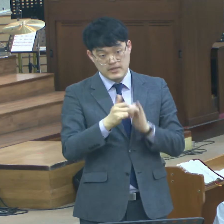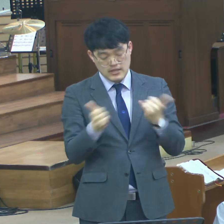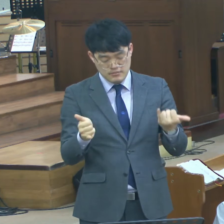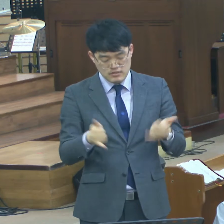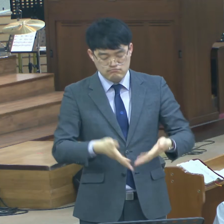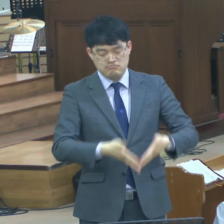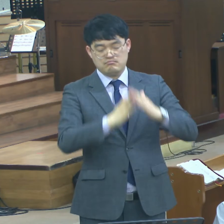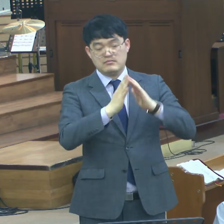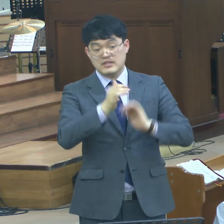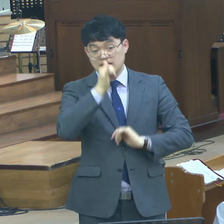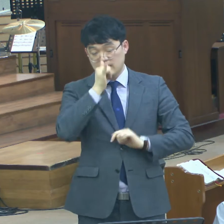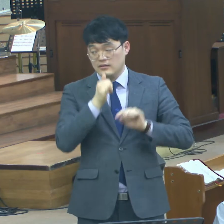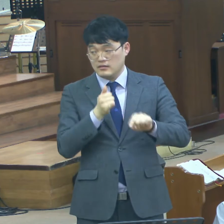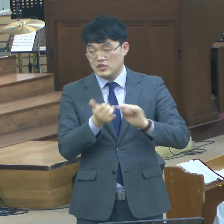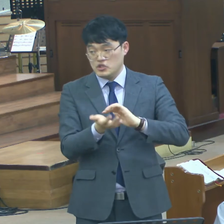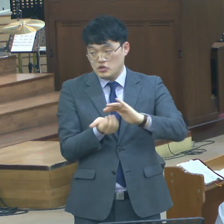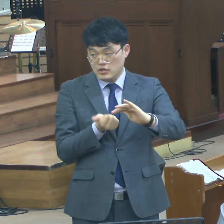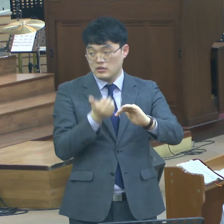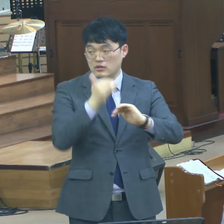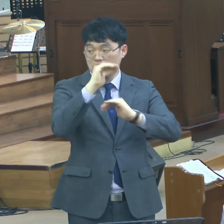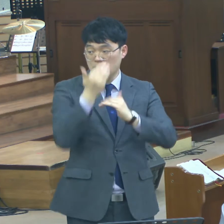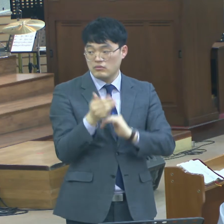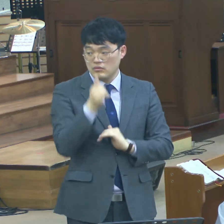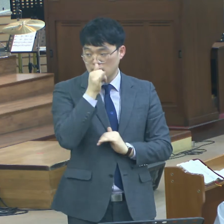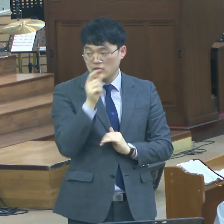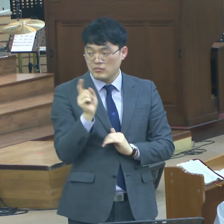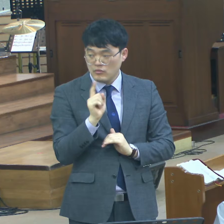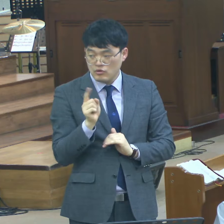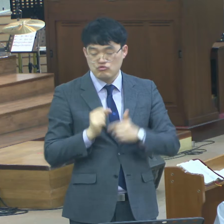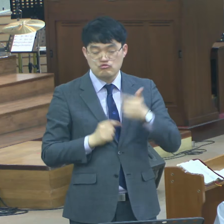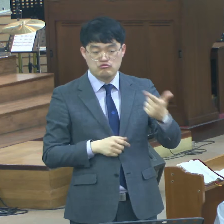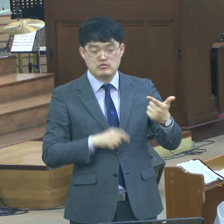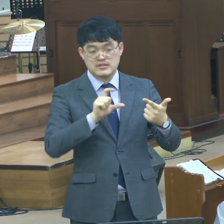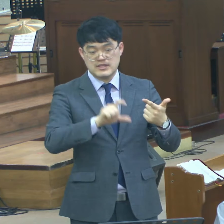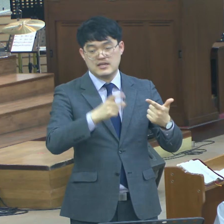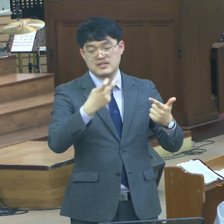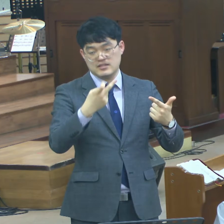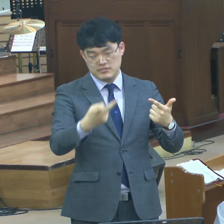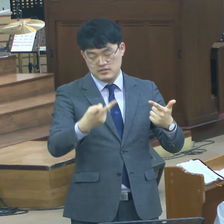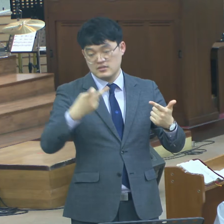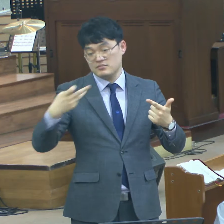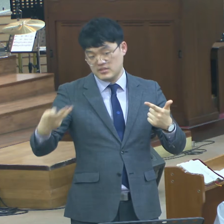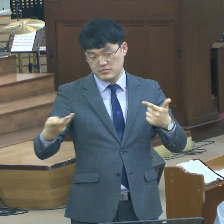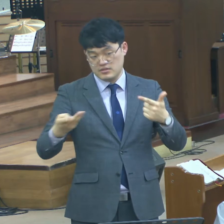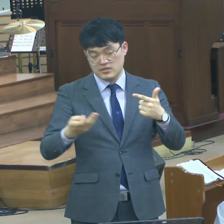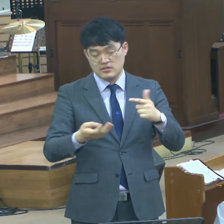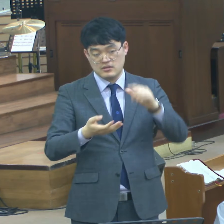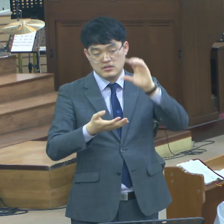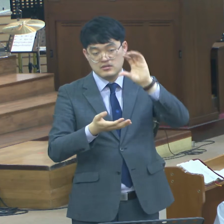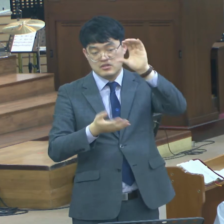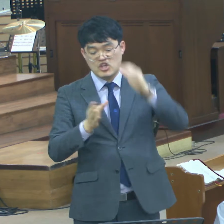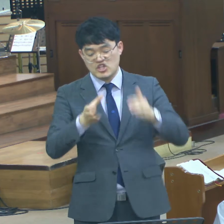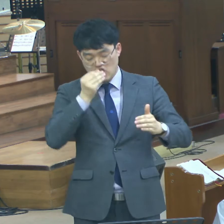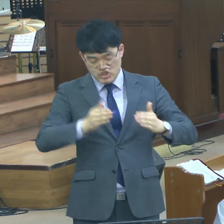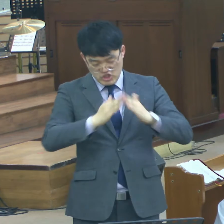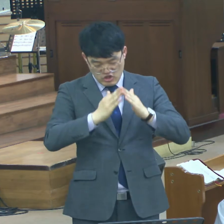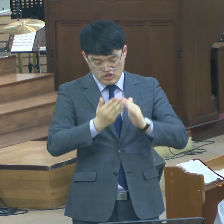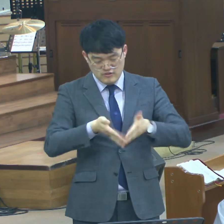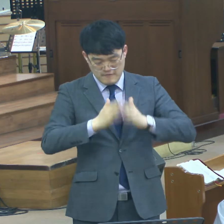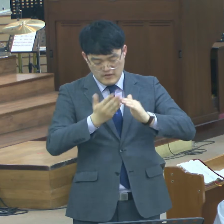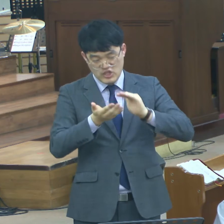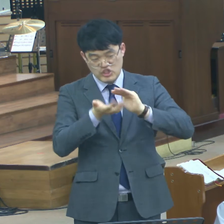거기에 삽입구가 두 개가 있어요. 하나는 6장 12절 13절이 있어요. 자, 앞에 보시고 같이